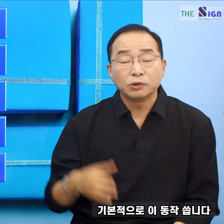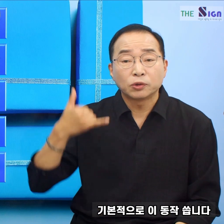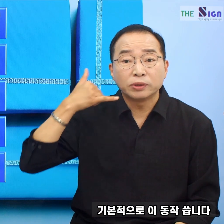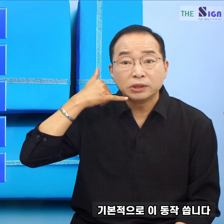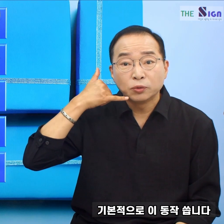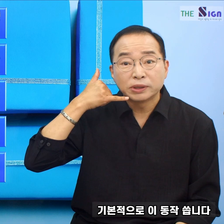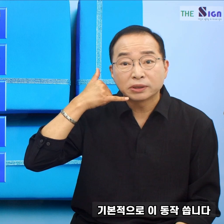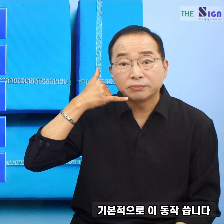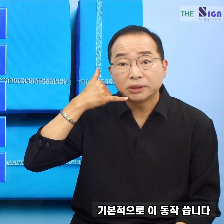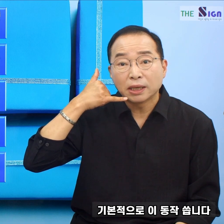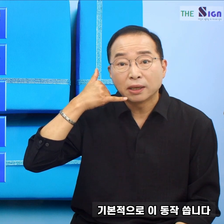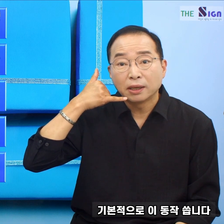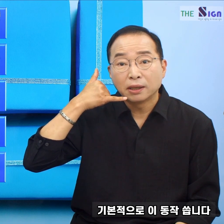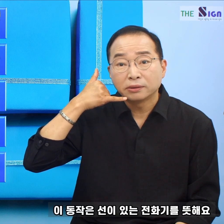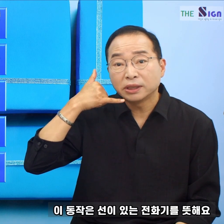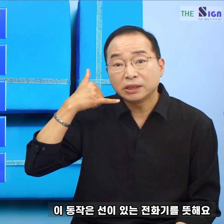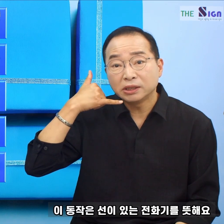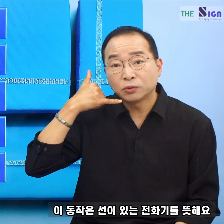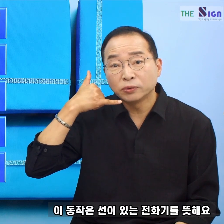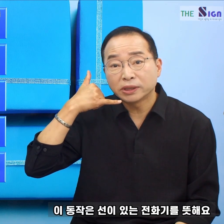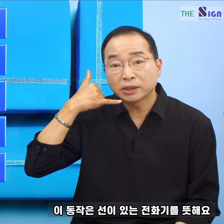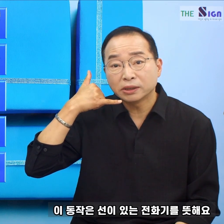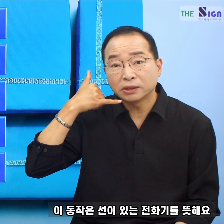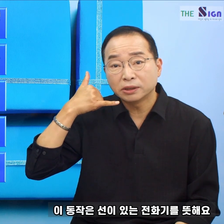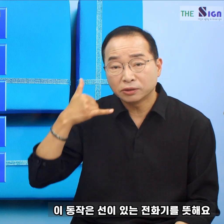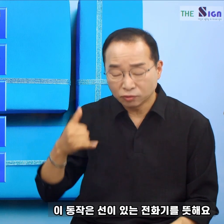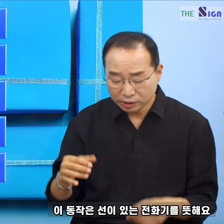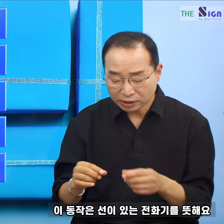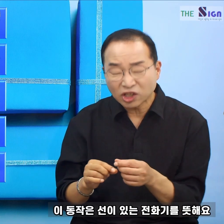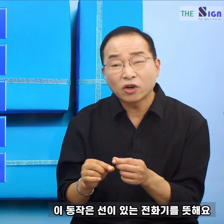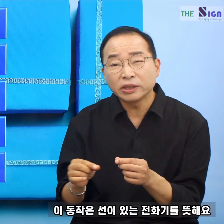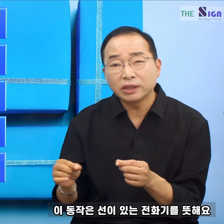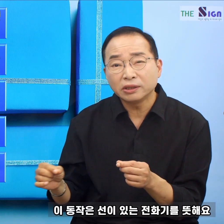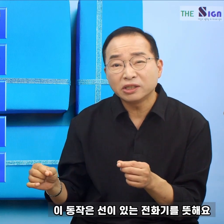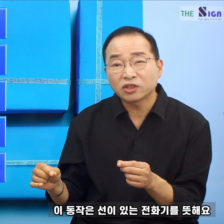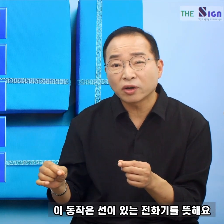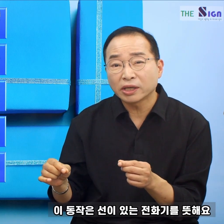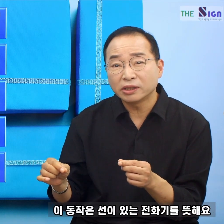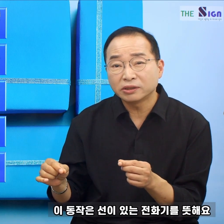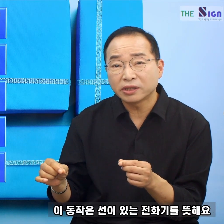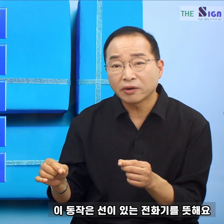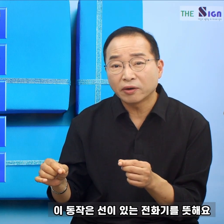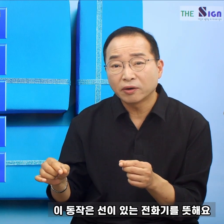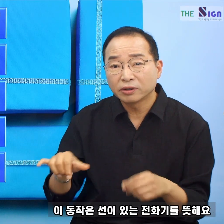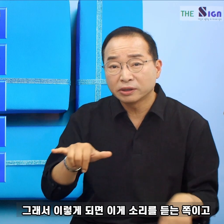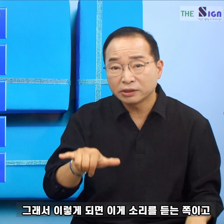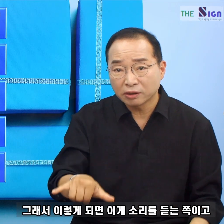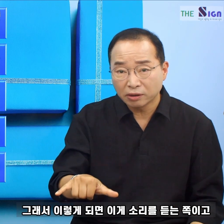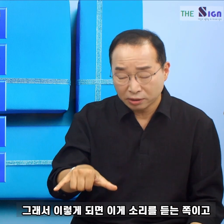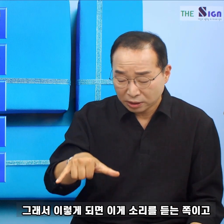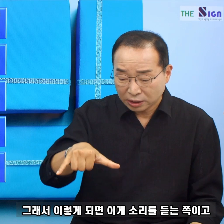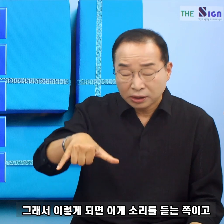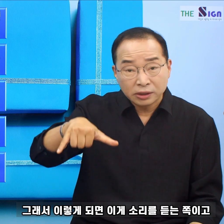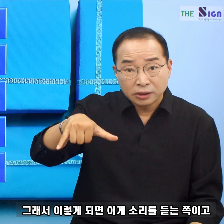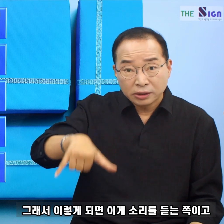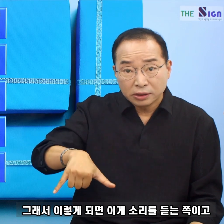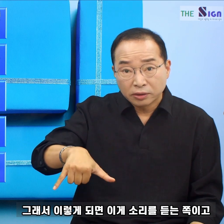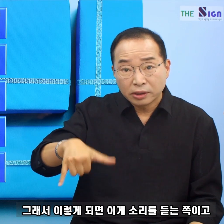기본적으로는 이 동작 씁니다. 근데 이 동작이는 우리가 선이 있는 전화기를 뜻해요. 그래서 이렇게